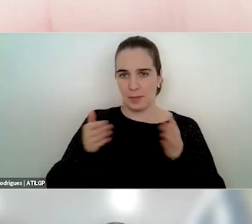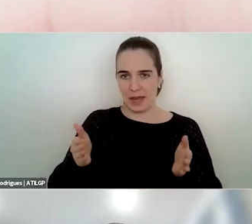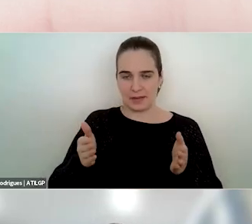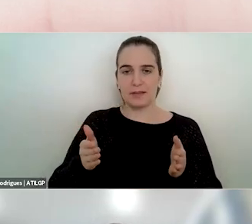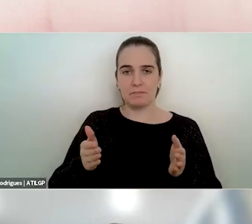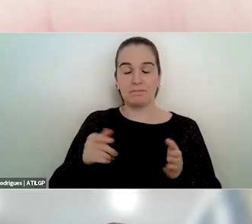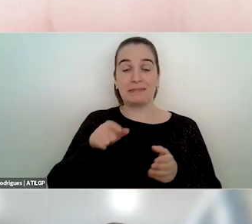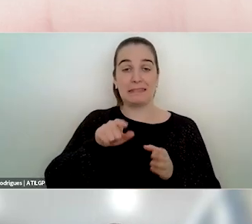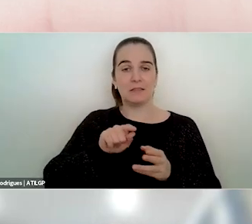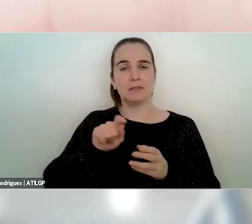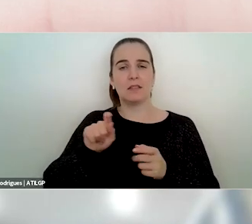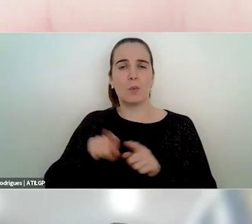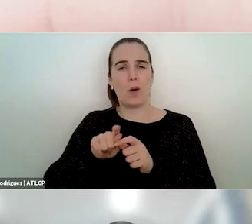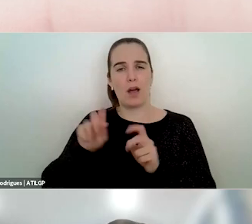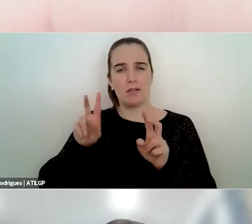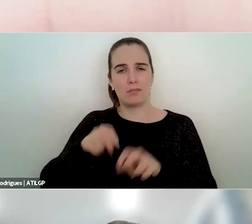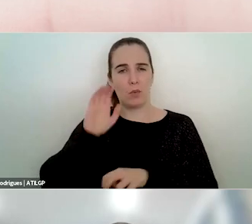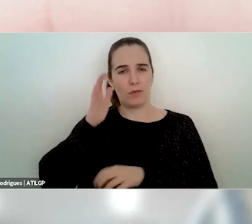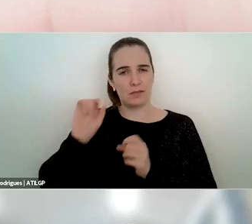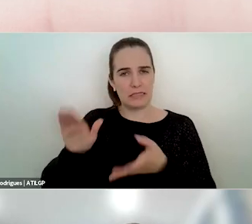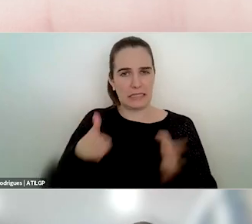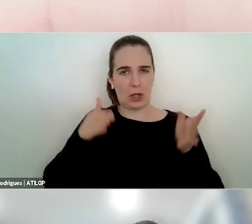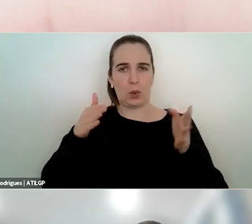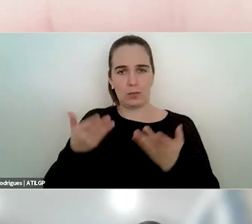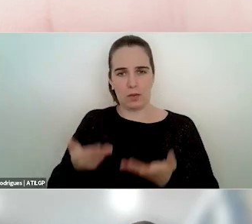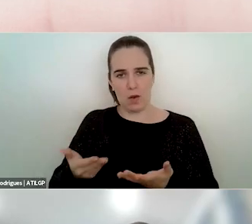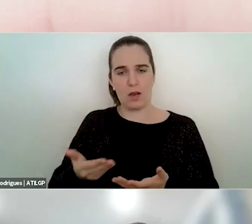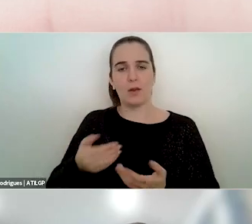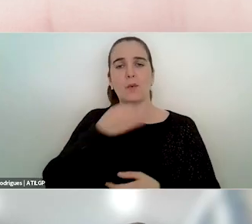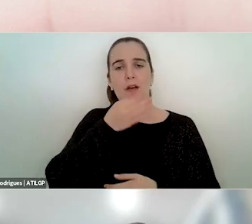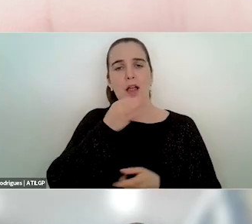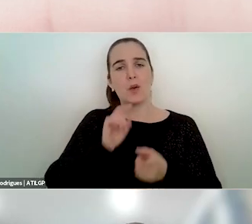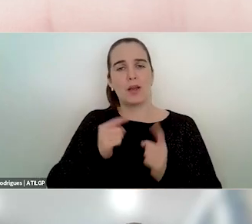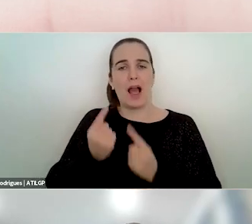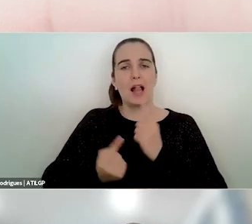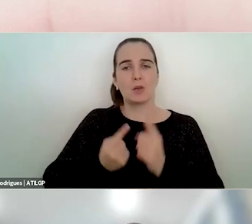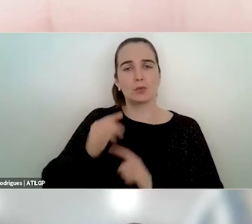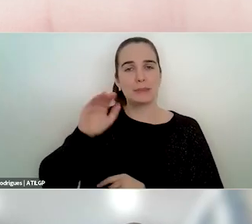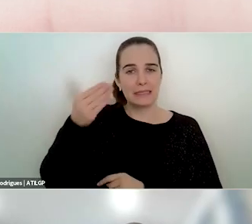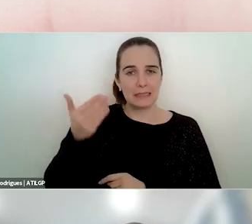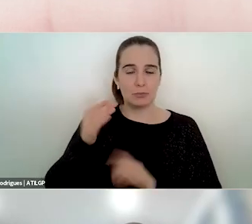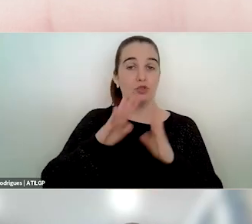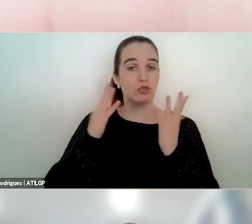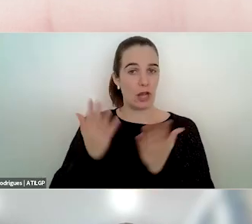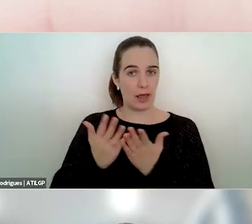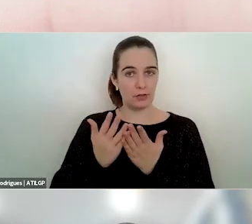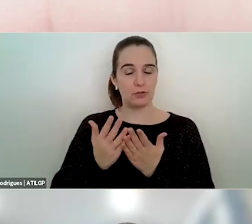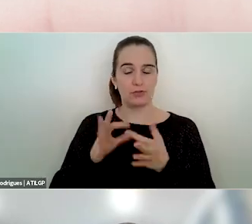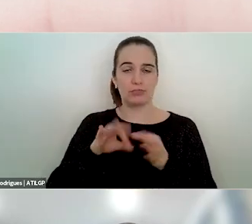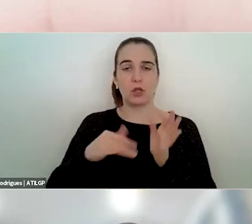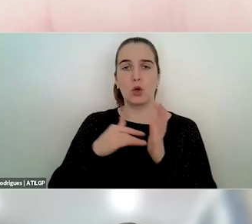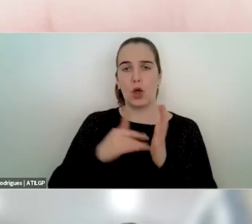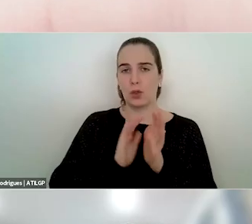âmbito deste ciclo de webinars do INA. Estamos a discutir um conjunto de princípios gerais do Código do